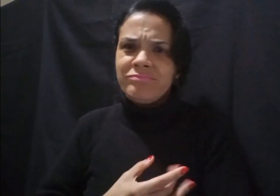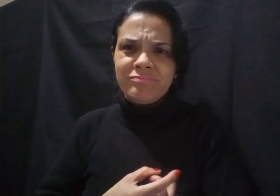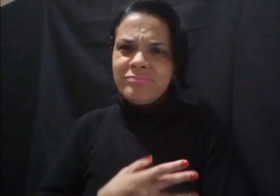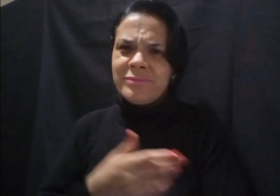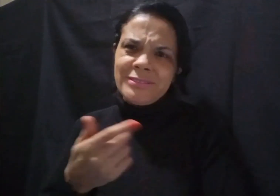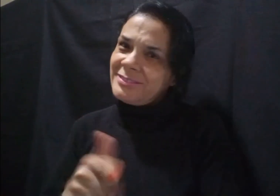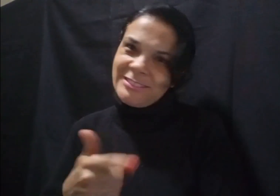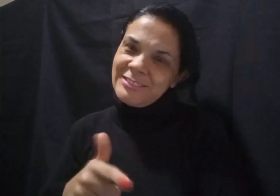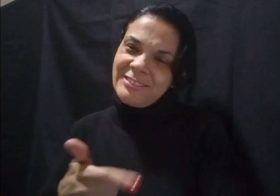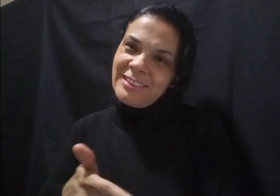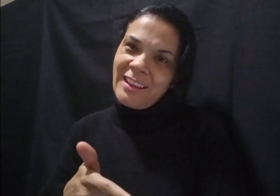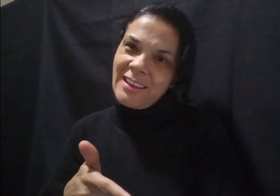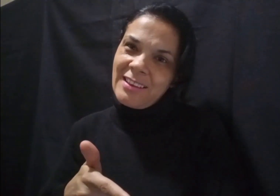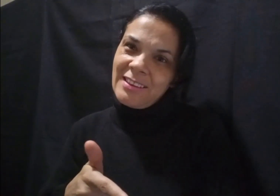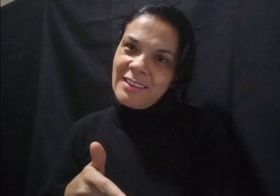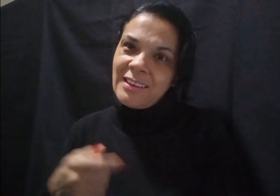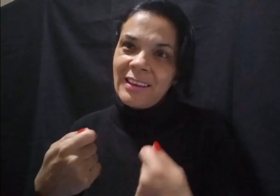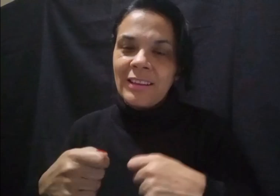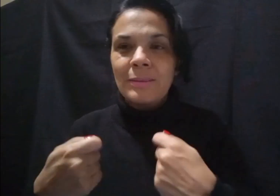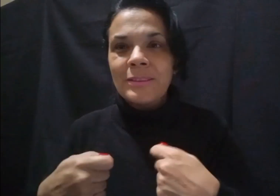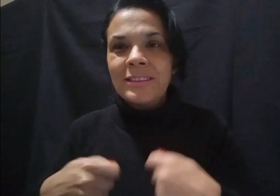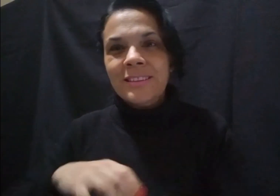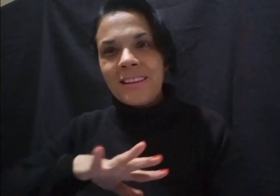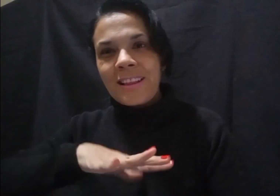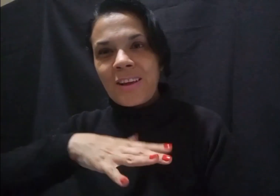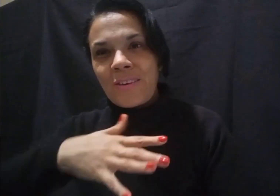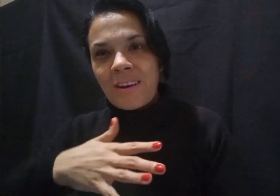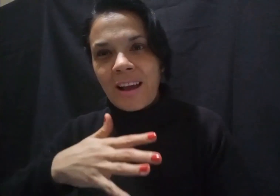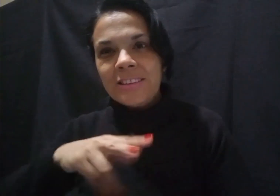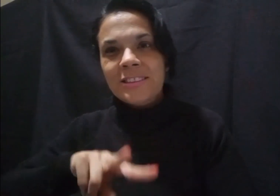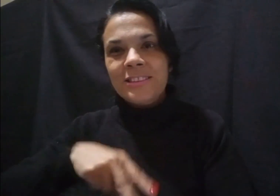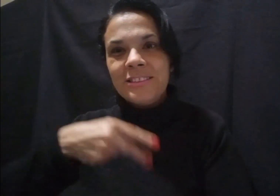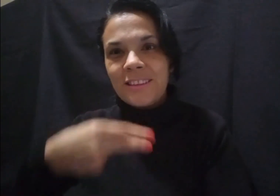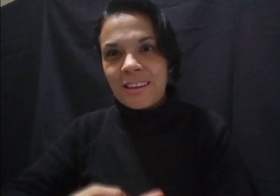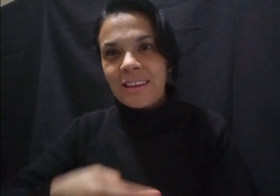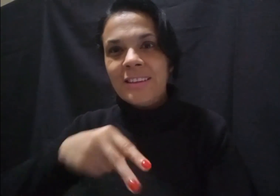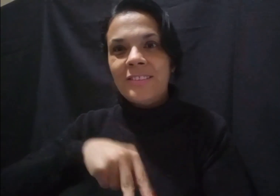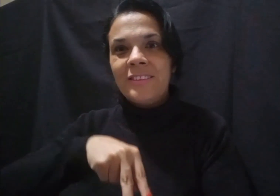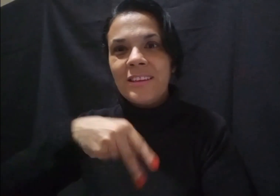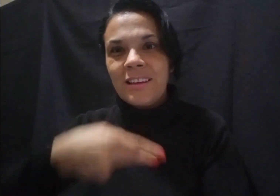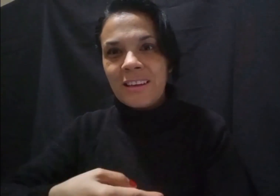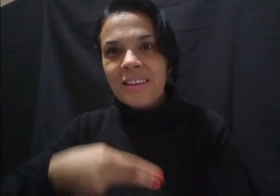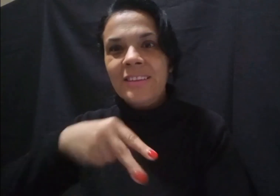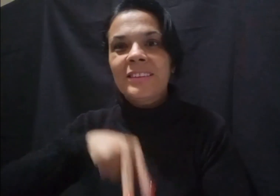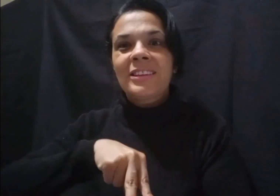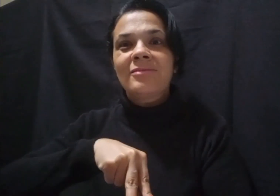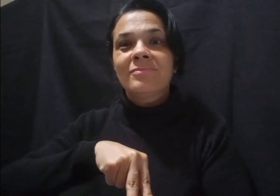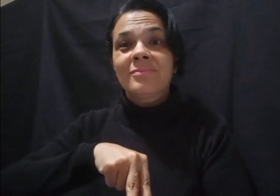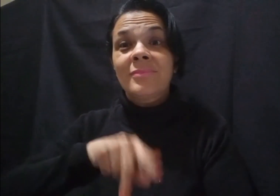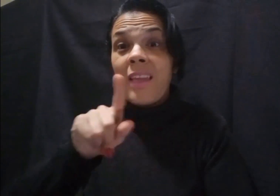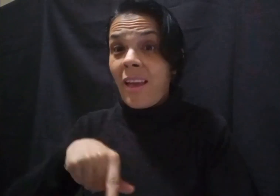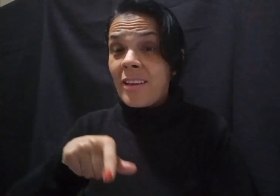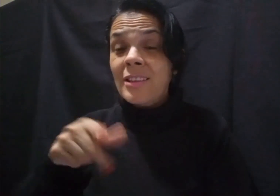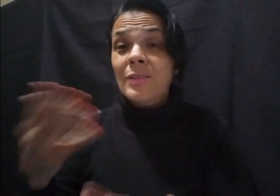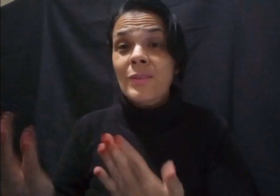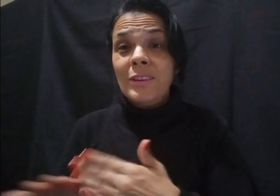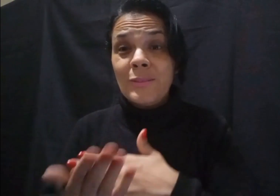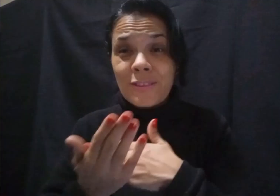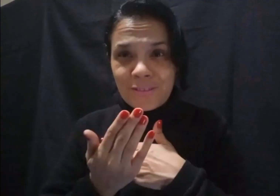medo, mas sim coragem de seguir aprendendo, caindo e levantando. Isso faz com que o tempo passe e o aprendizado da